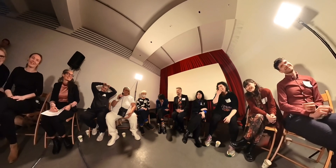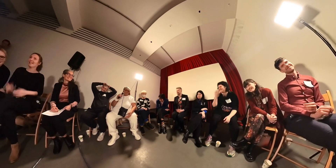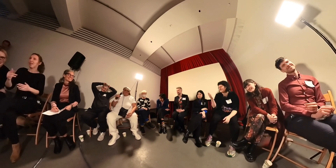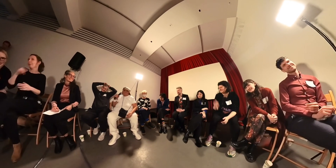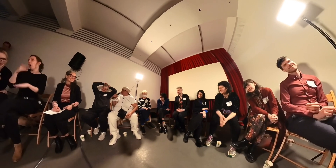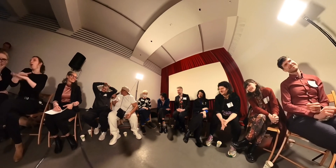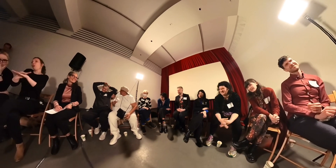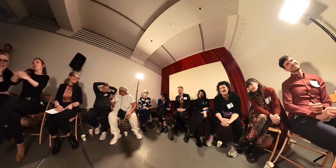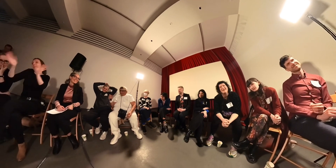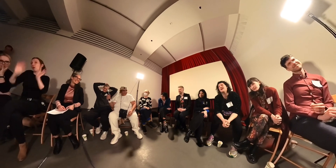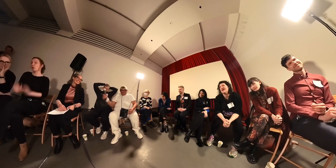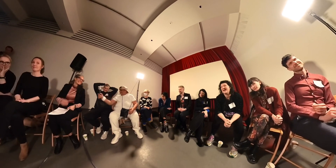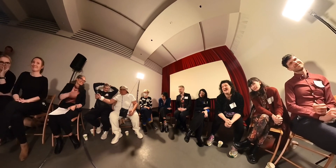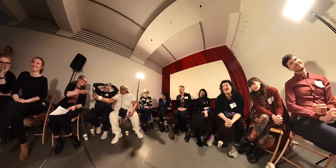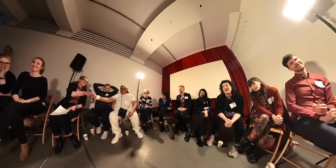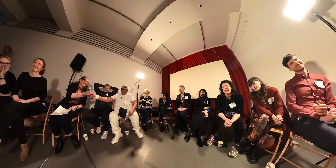To se omluvuju.